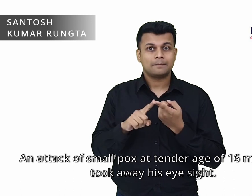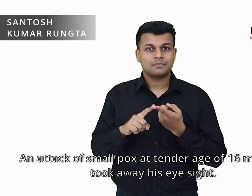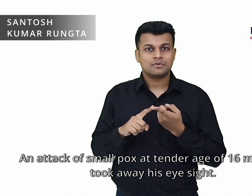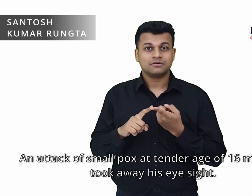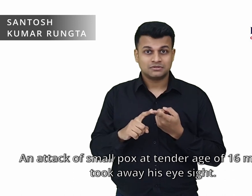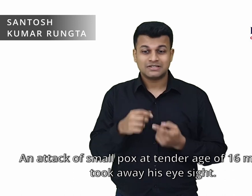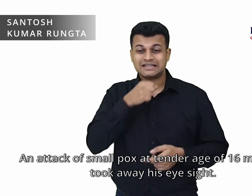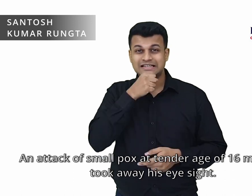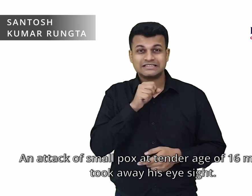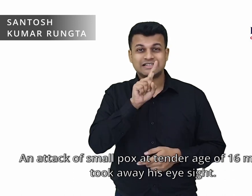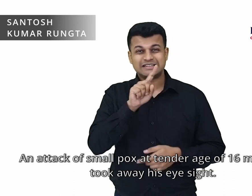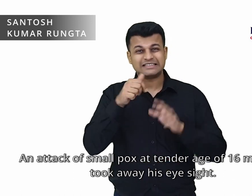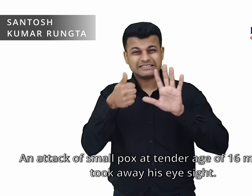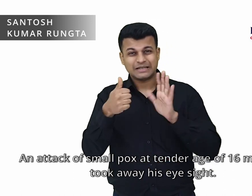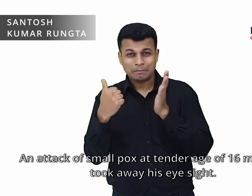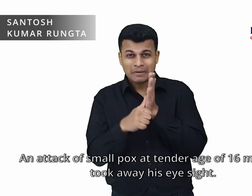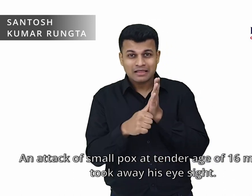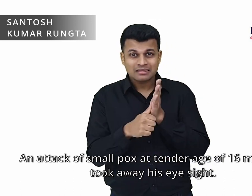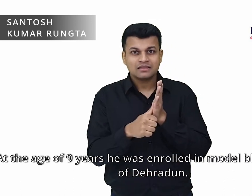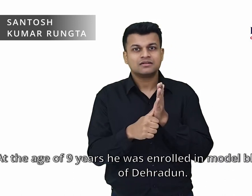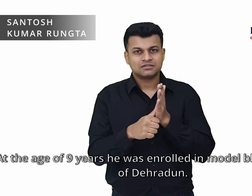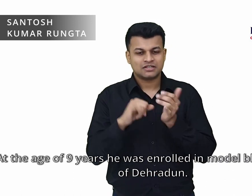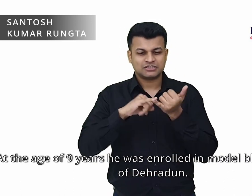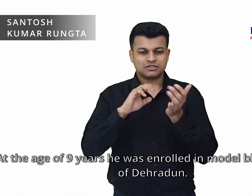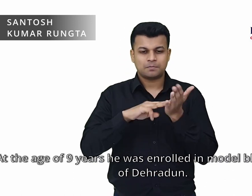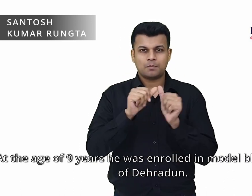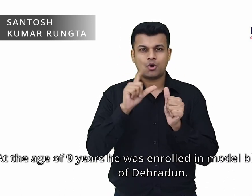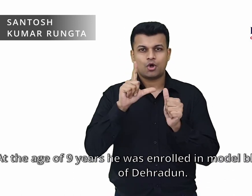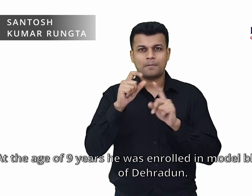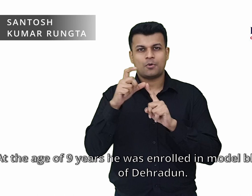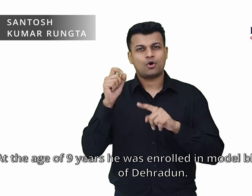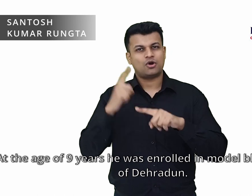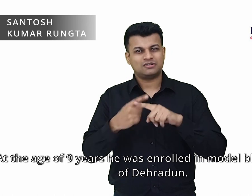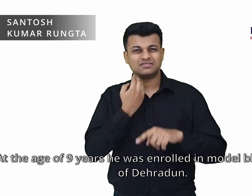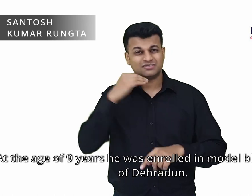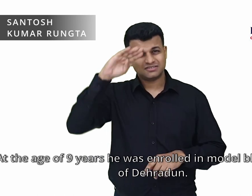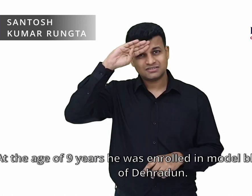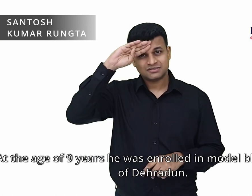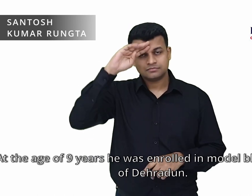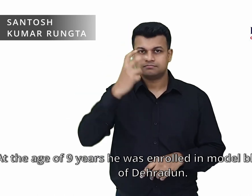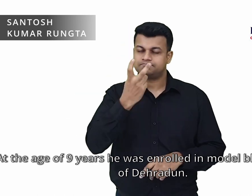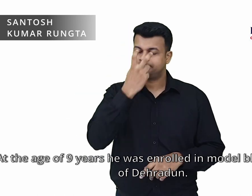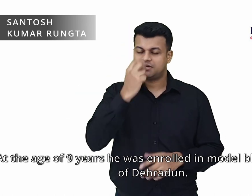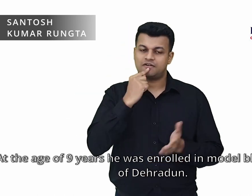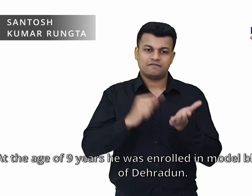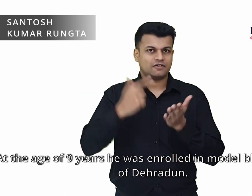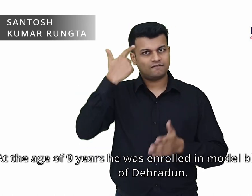हमले ने उनकी आंखों की रोशनी छीन ली। 9 साल की उम्र में उनका दाखिला देहरादून के मॉडल ब्लाइंड स्कूल में